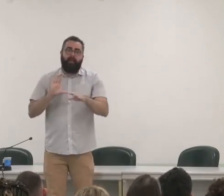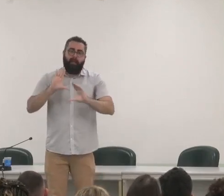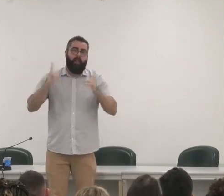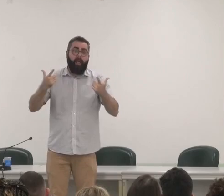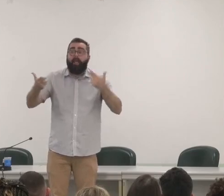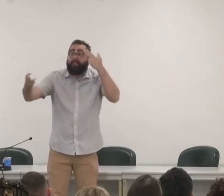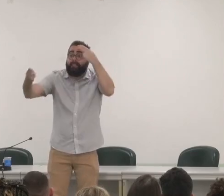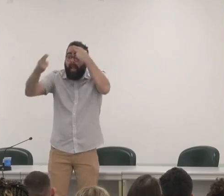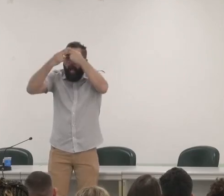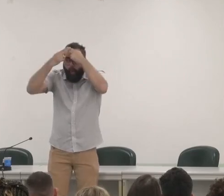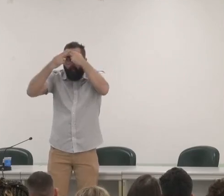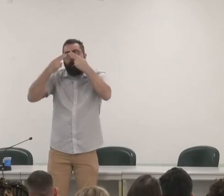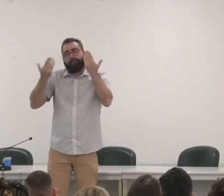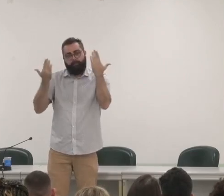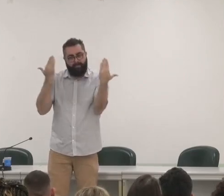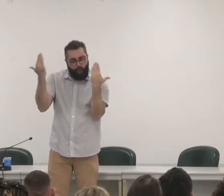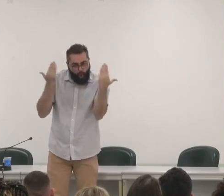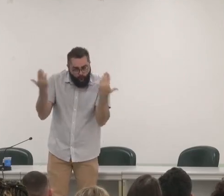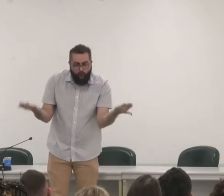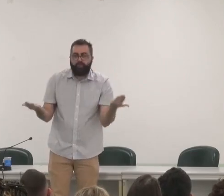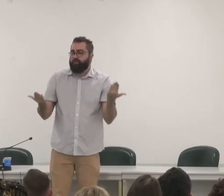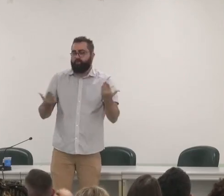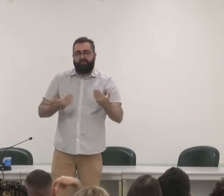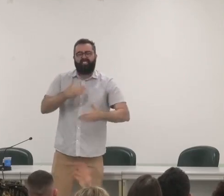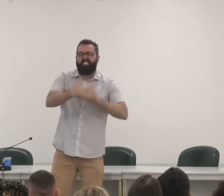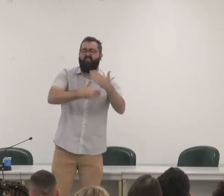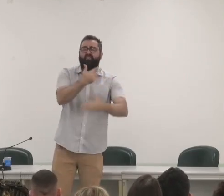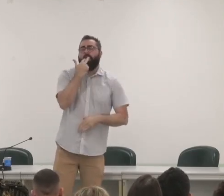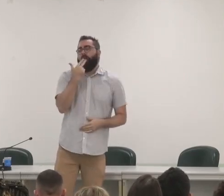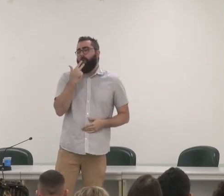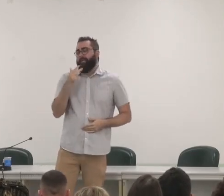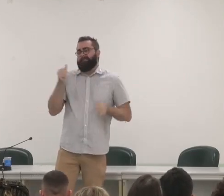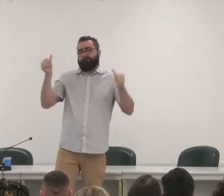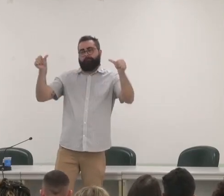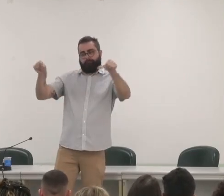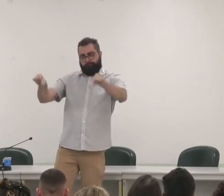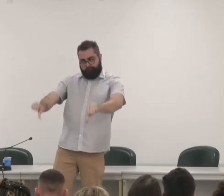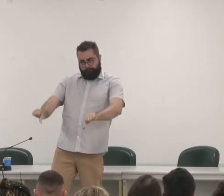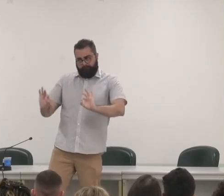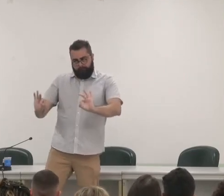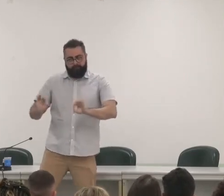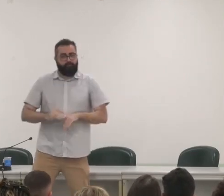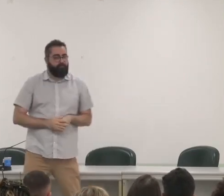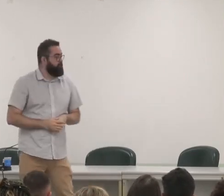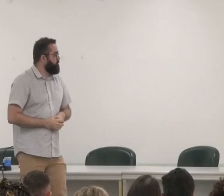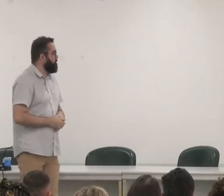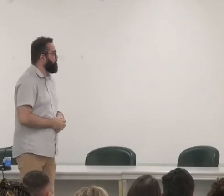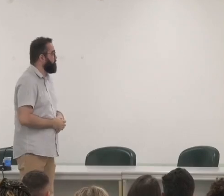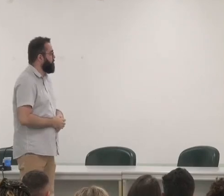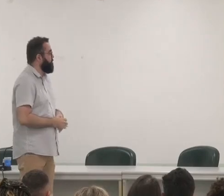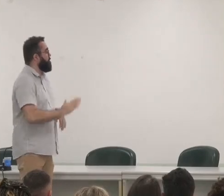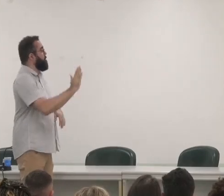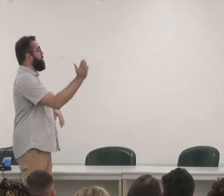teve um prejuízo linguístico, um trauma psicológico, e não pôde desenvolver